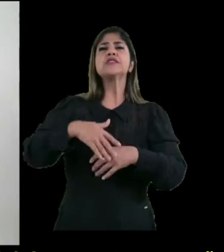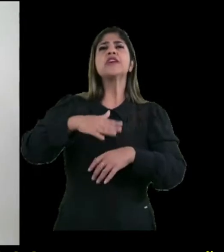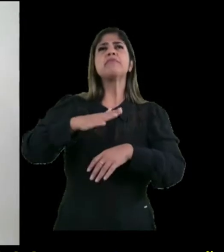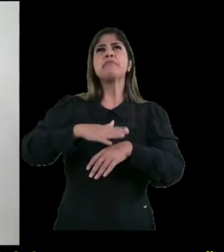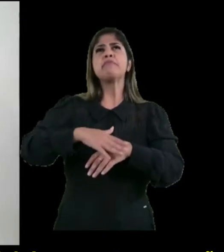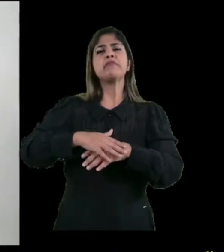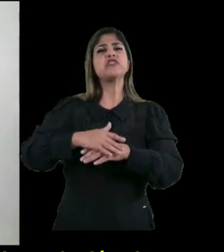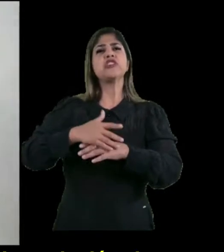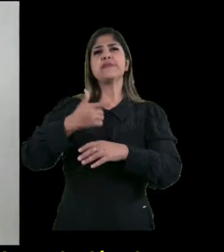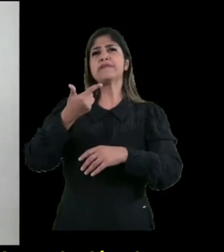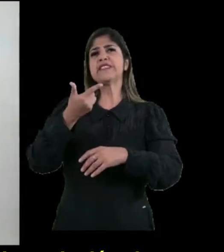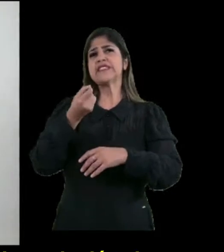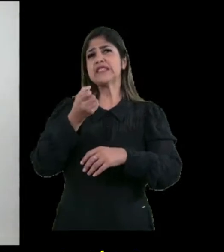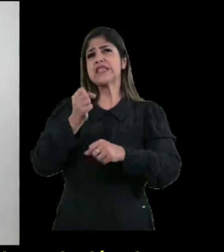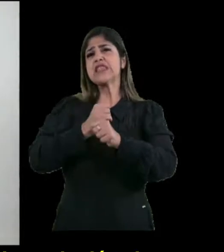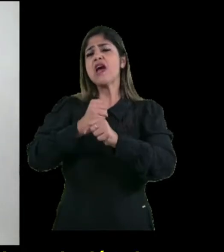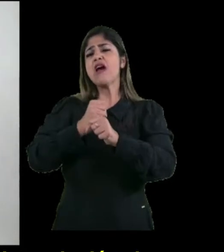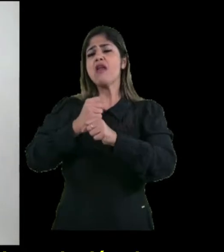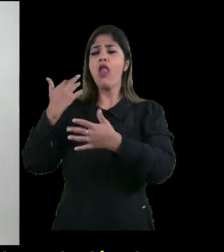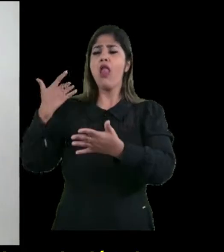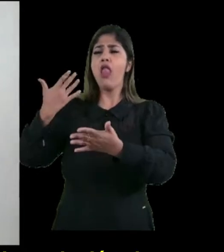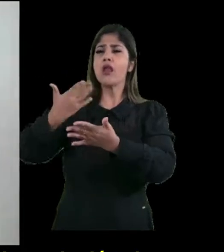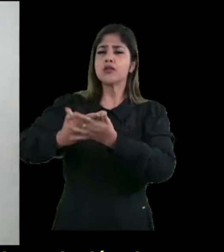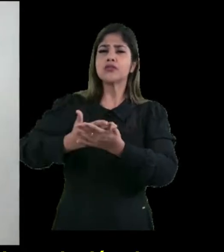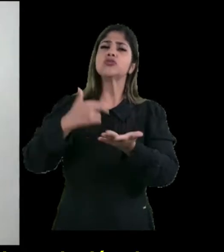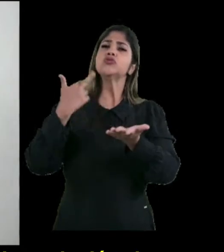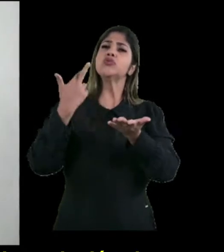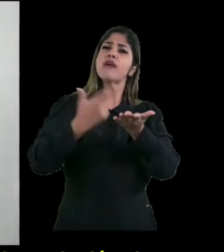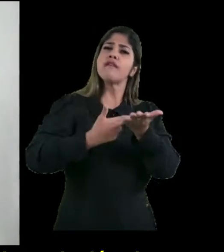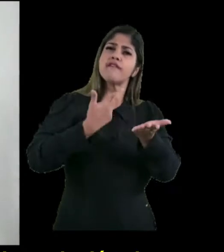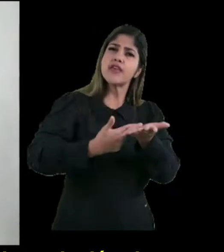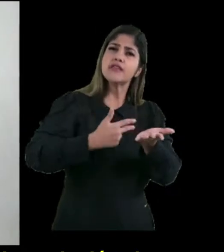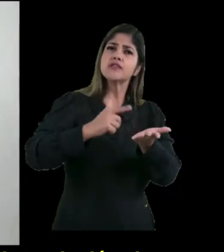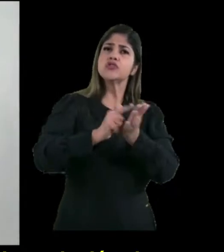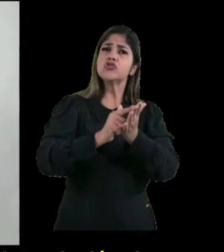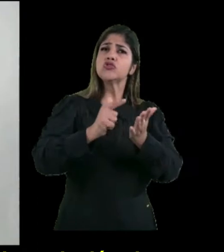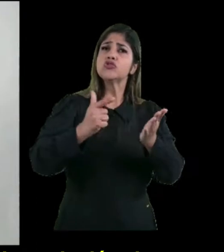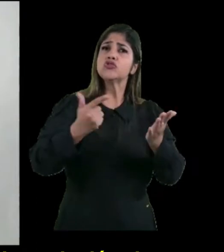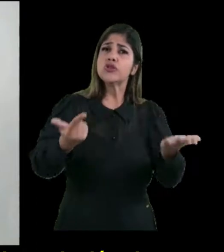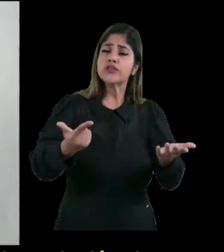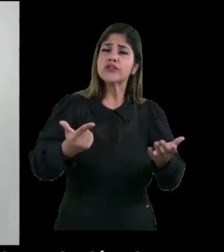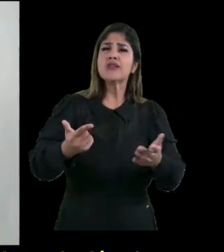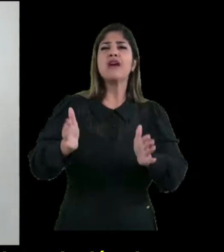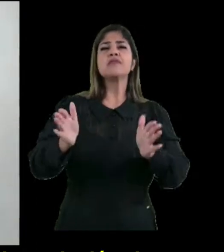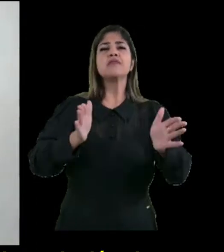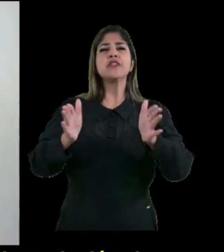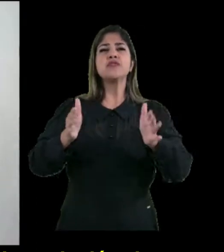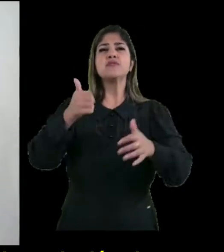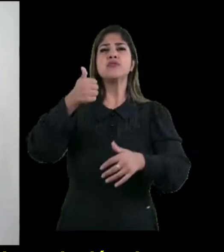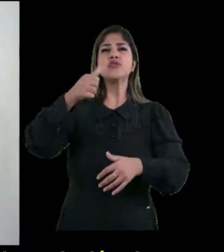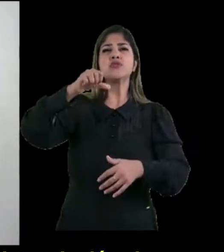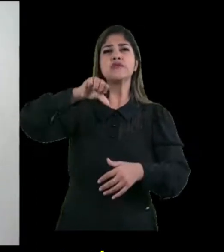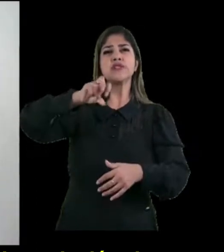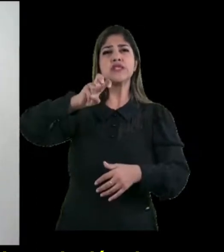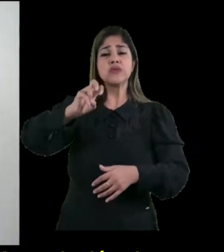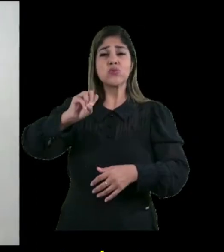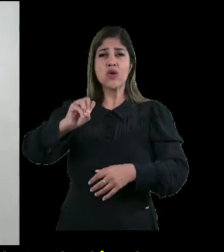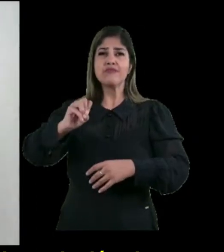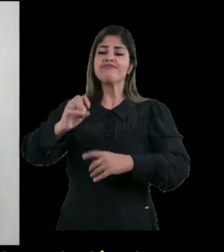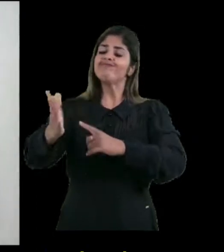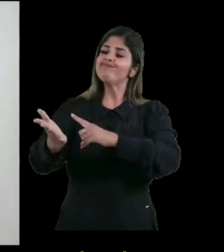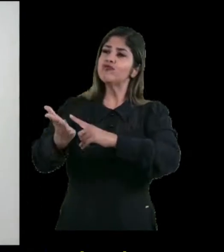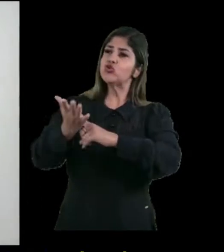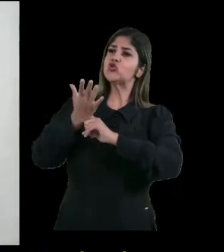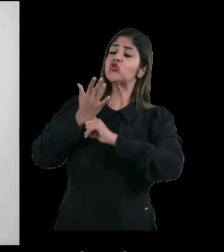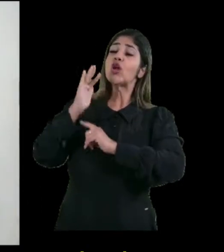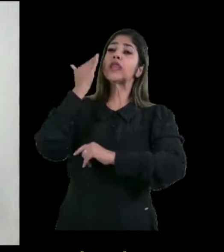de 60 anos, no caso, jornais e revistas da década de 1950, que nos